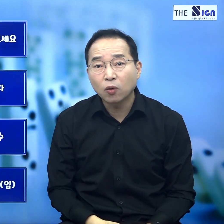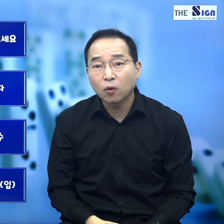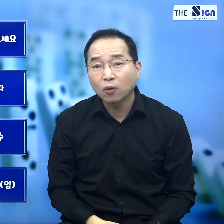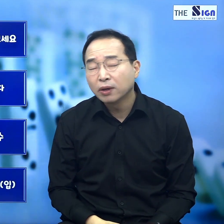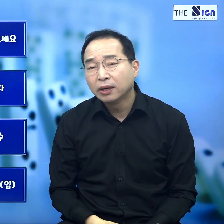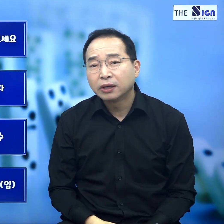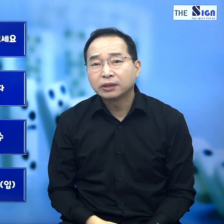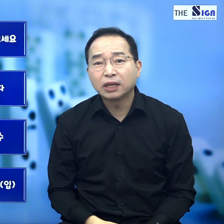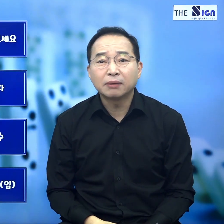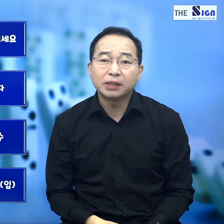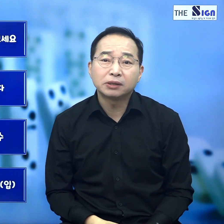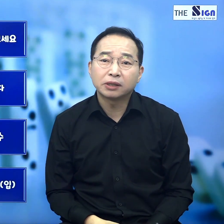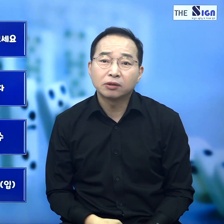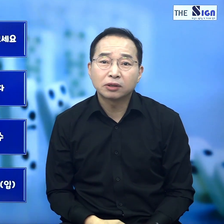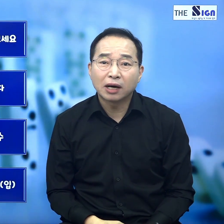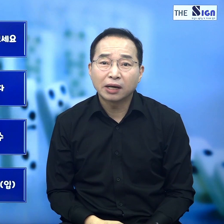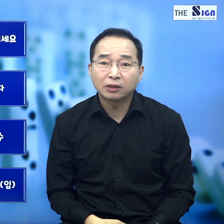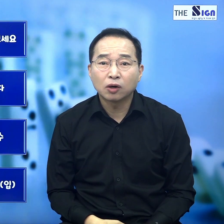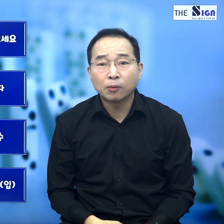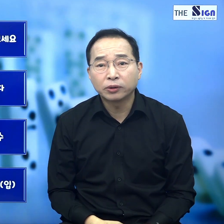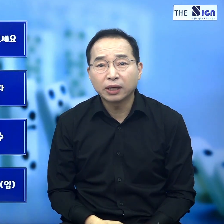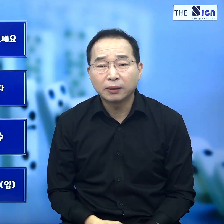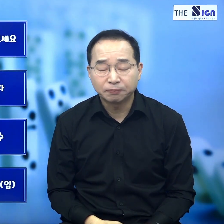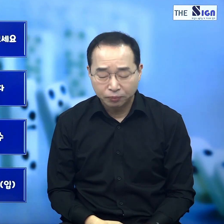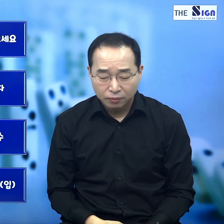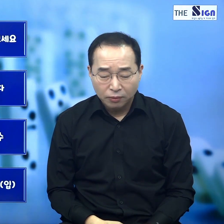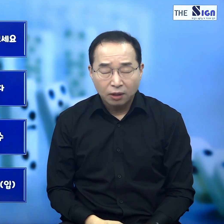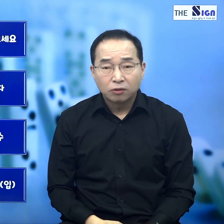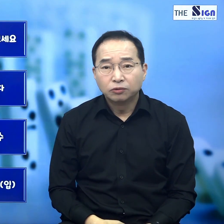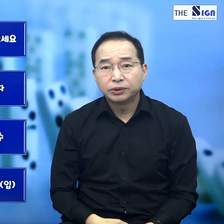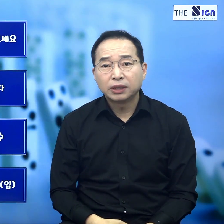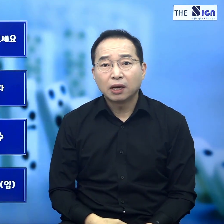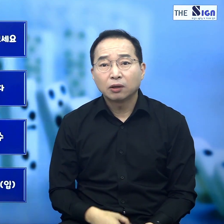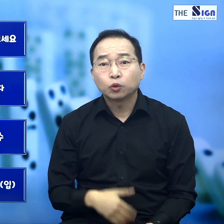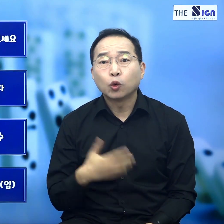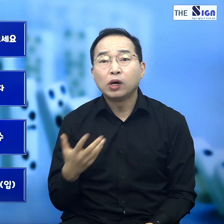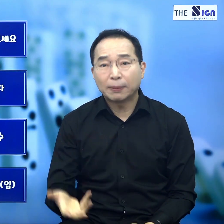연결받고, 그 다음에 이제 여기서 하나를 더 볼게, 우리가 놀랍다,